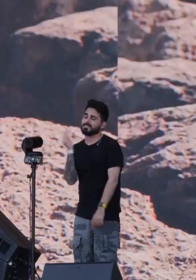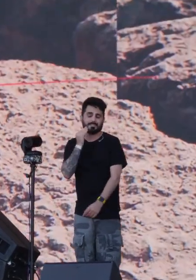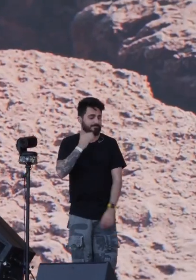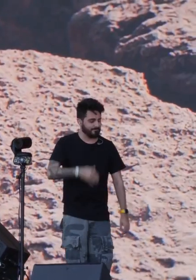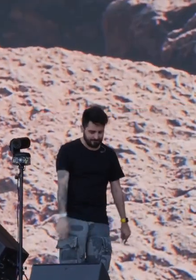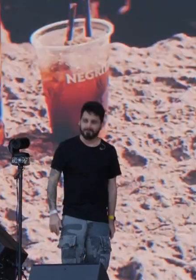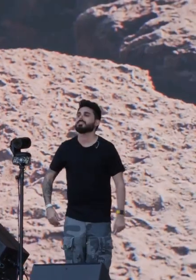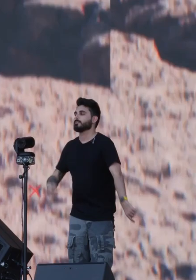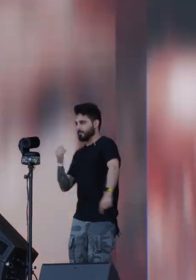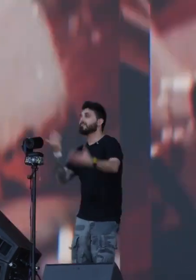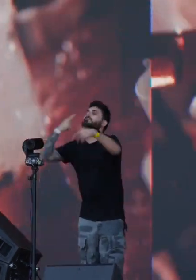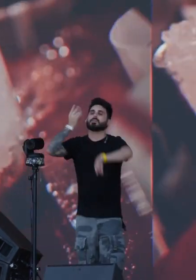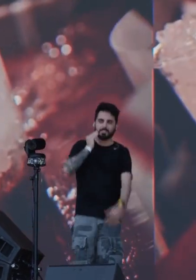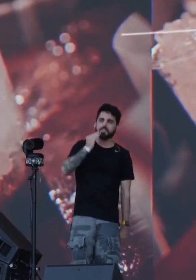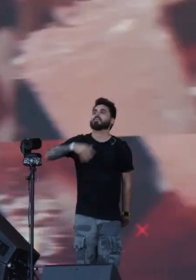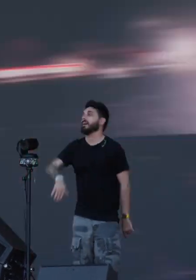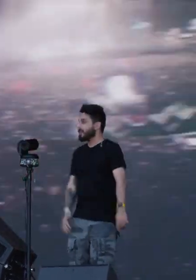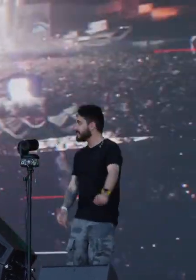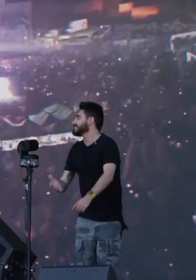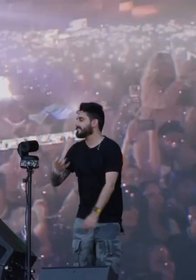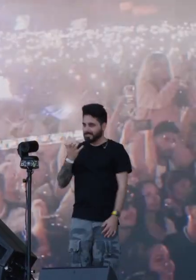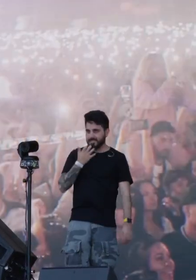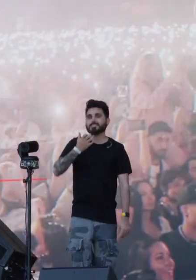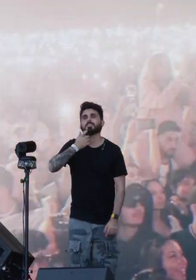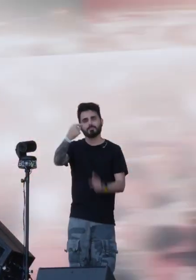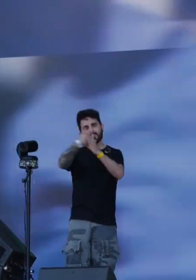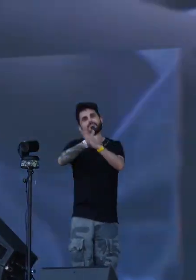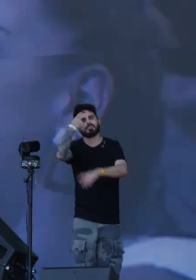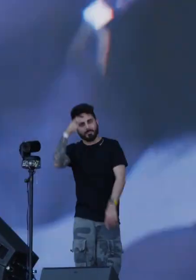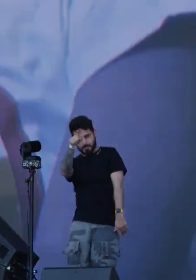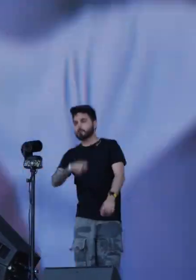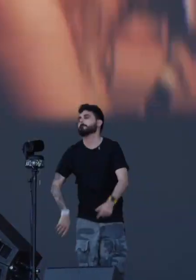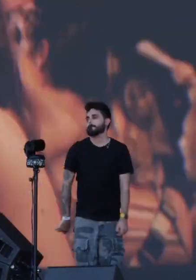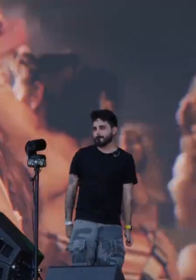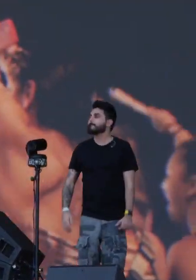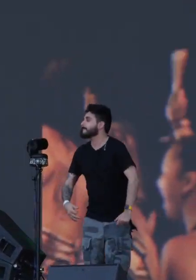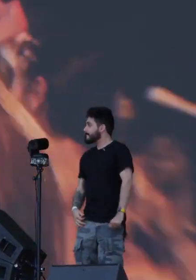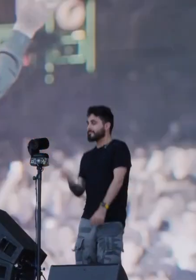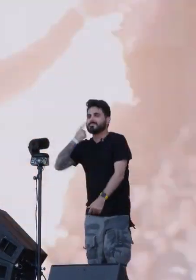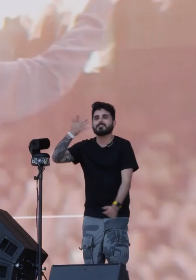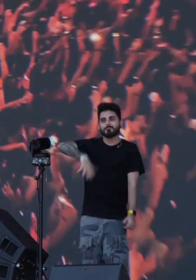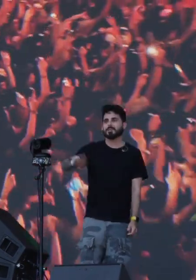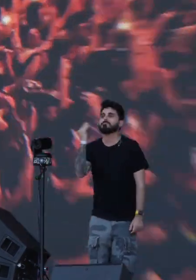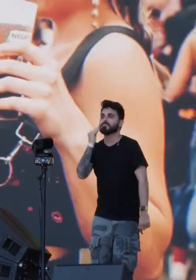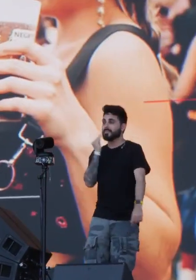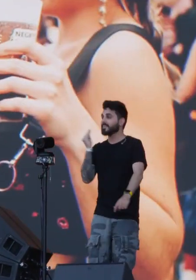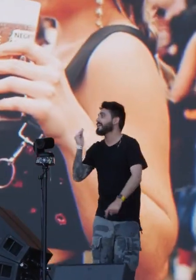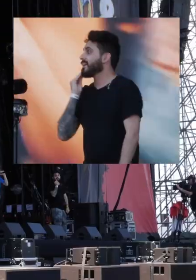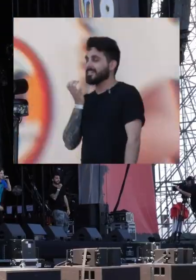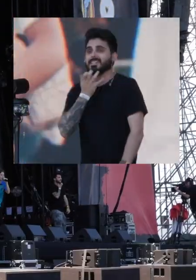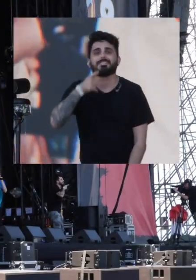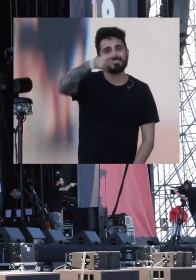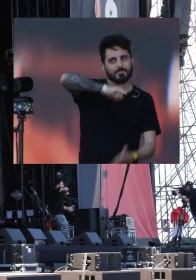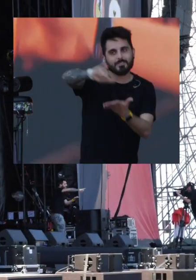mentida. Sembla mentida que encara em cregui tot el que em diu. Sembla